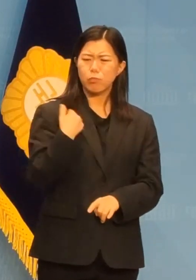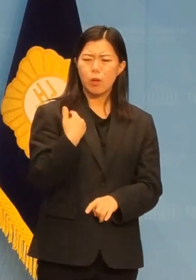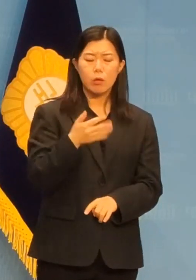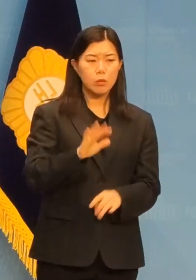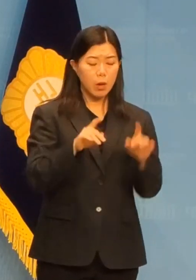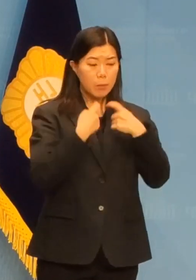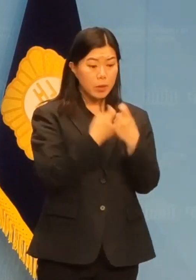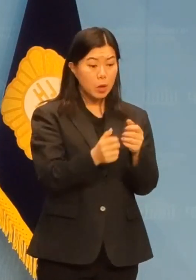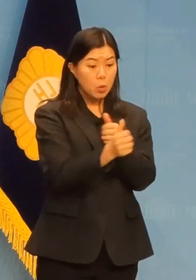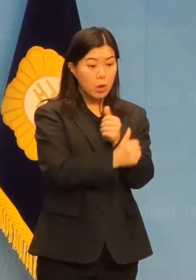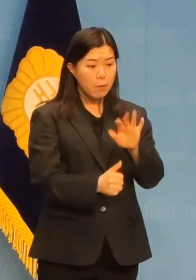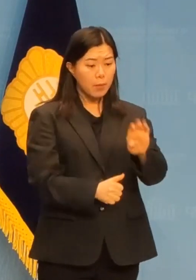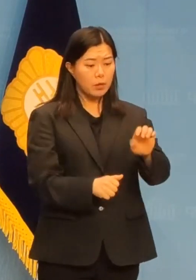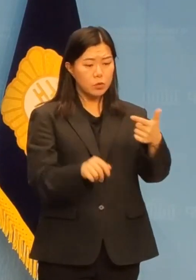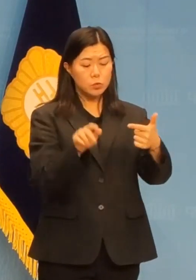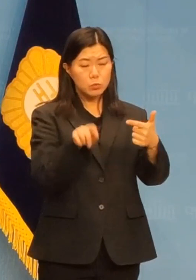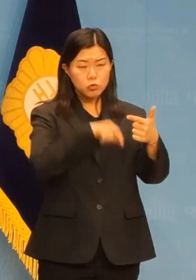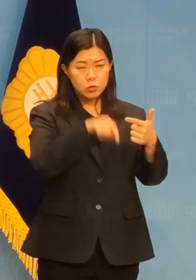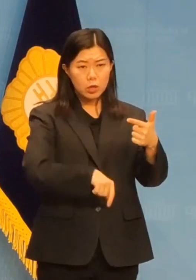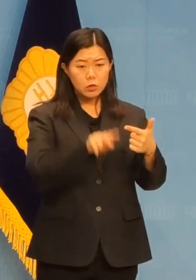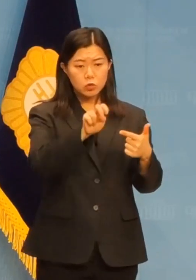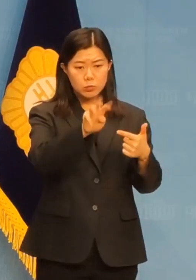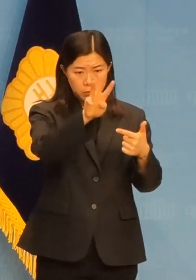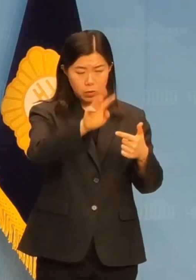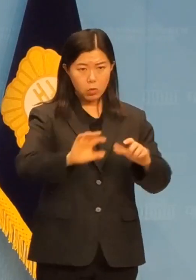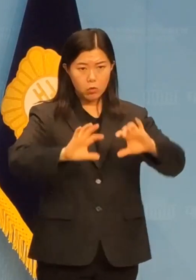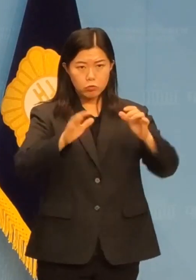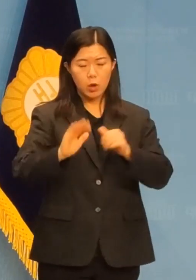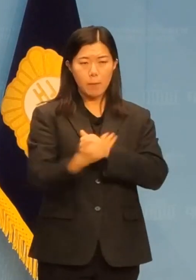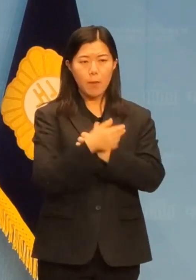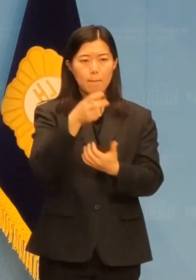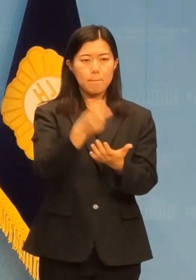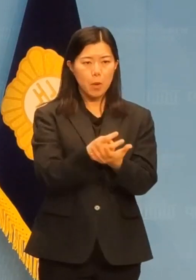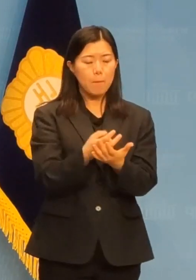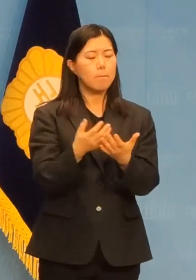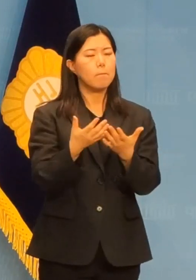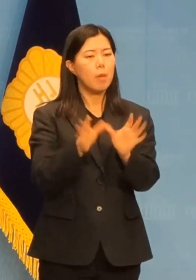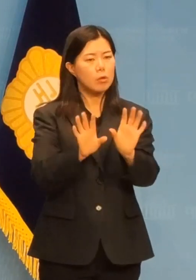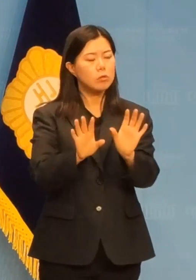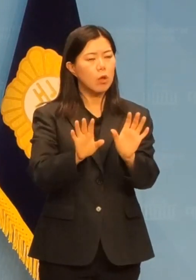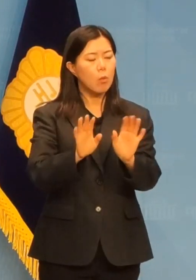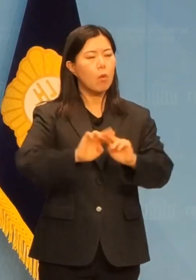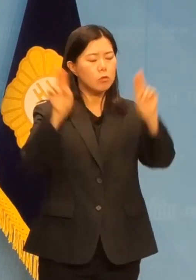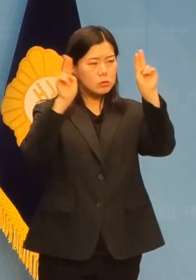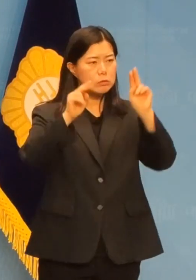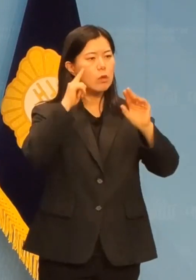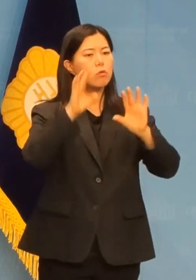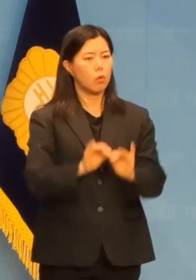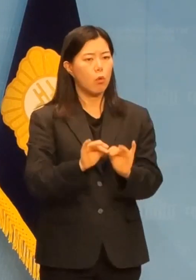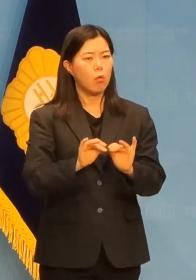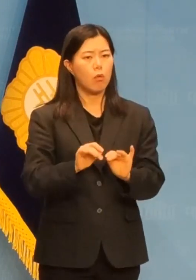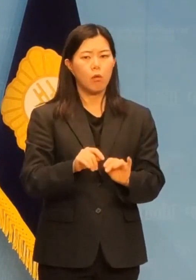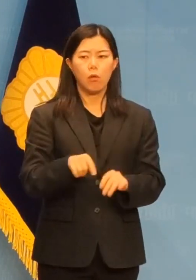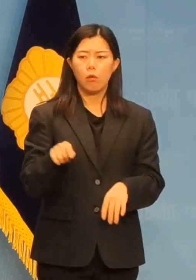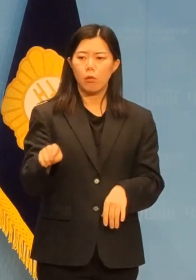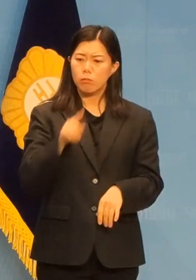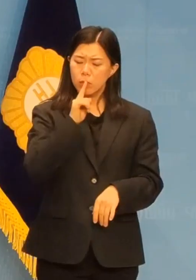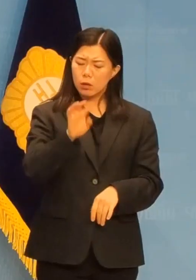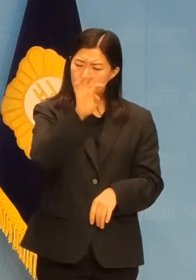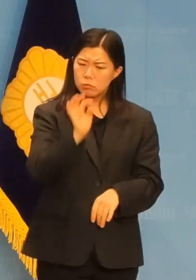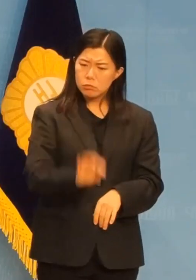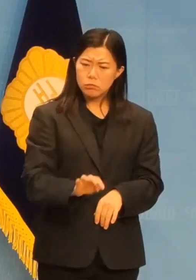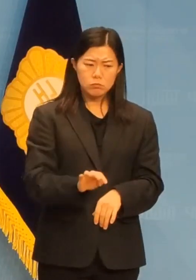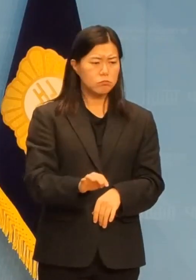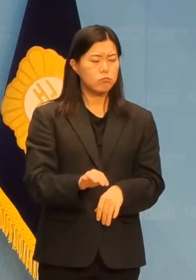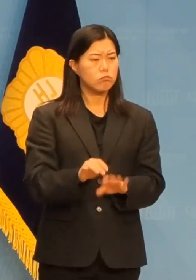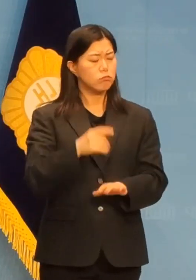민간위원 46명 중 23명이 국가보안법 폐지에 찬성한다며 흥분했던 우재준 의원의 말은 완전히